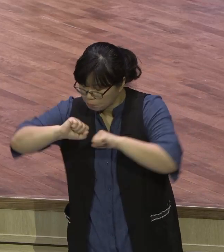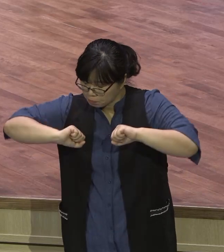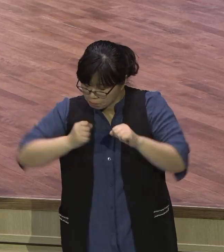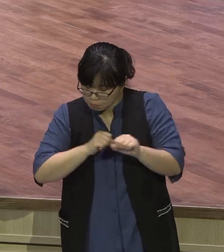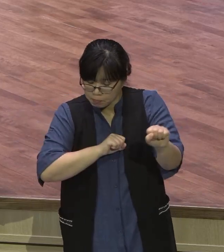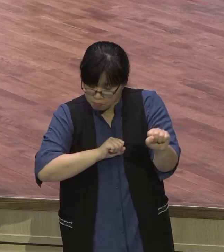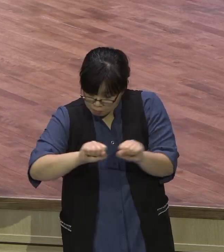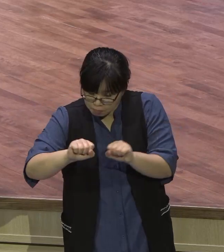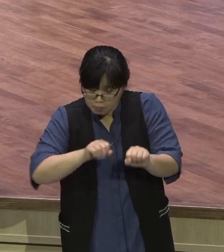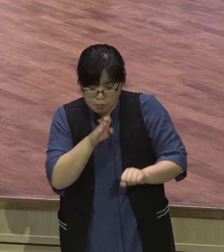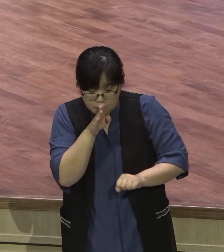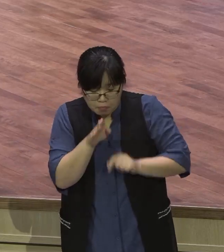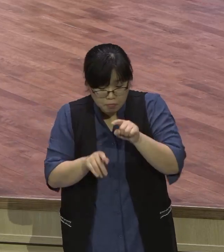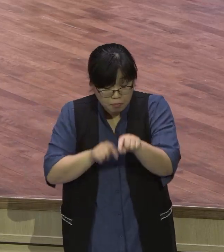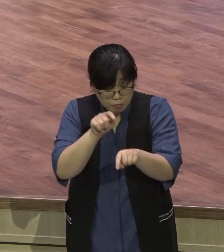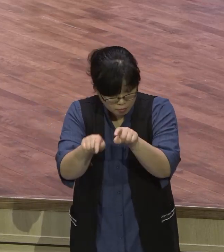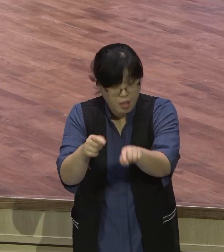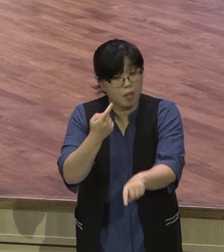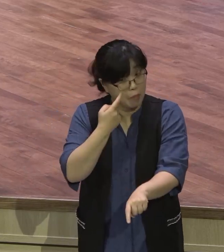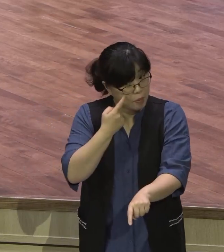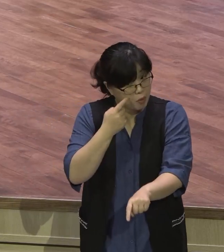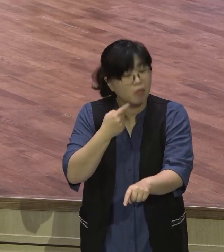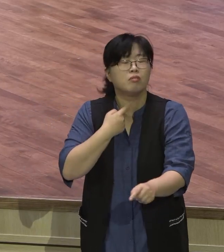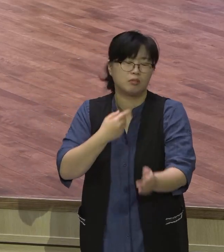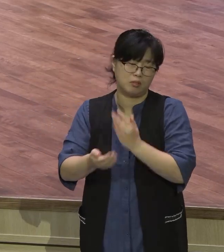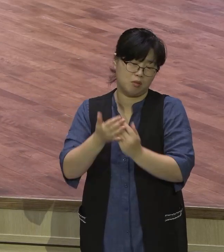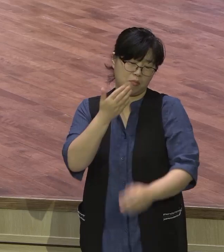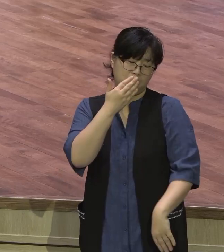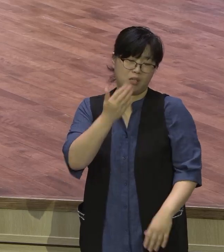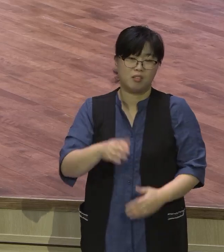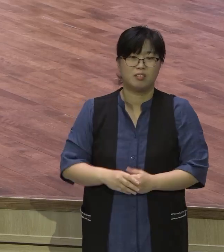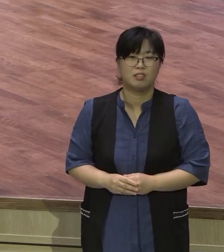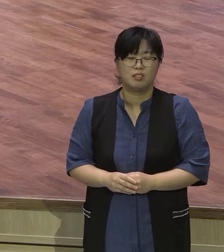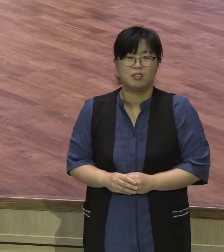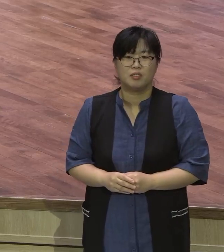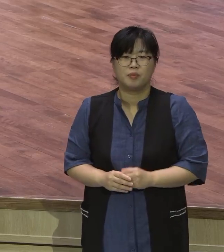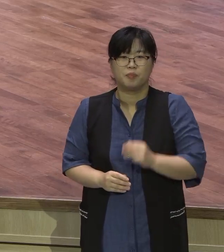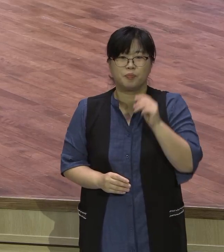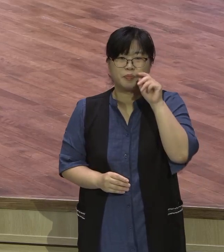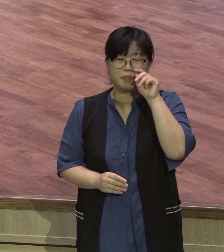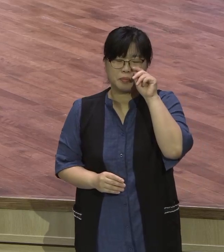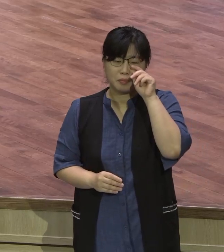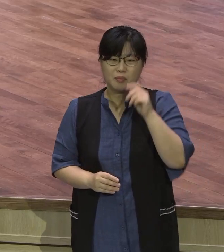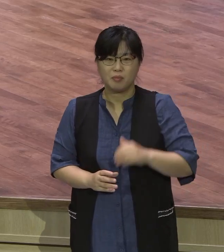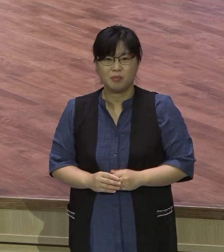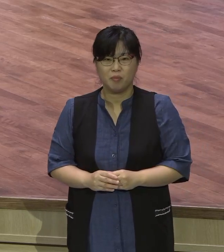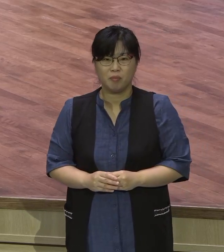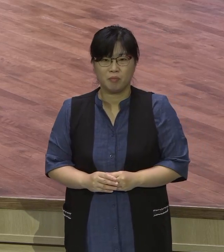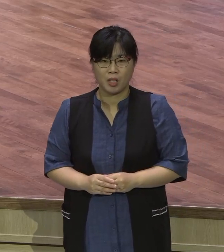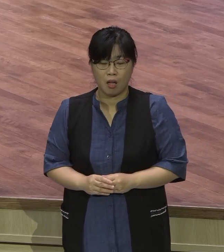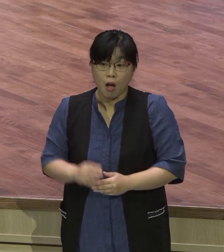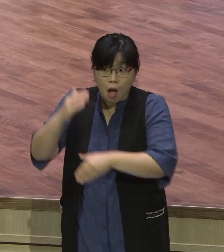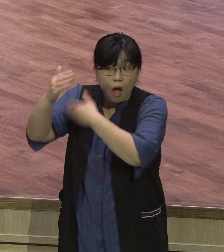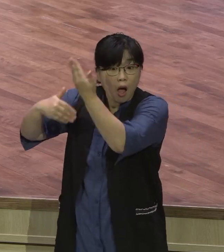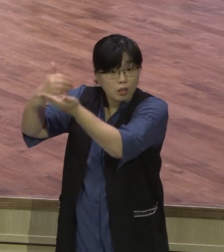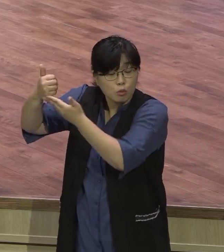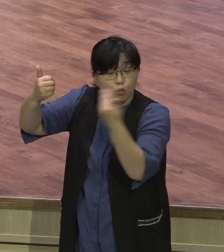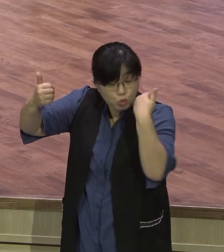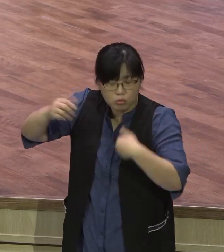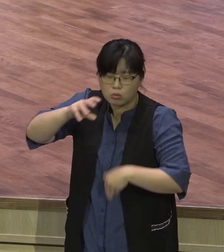완벽한 이 축복을 체험해봐야 돼요 하나님 여러분 이 좋으신 하나님